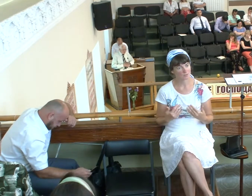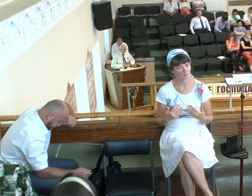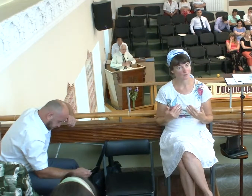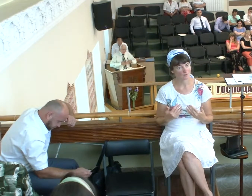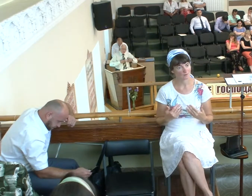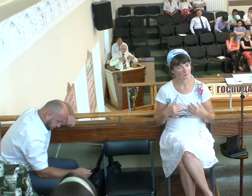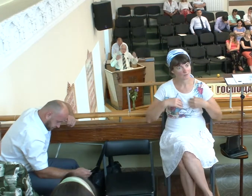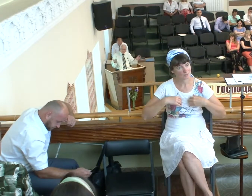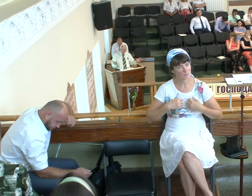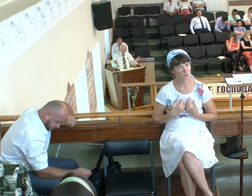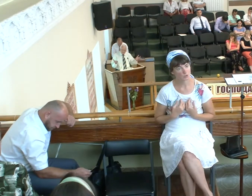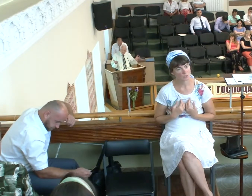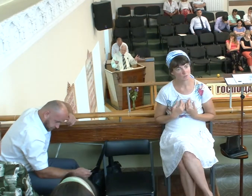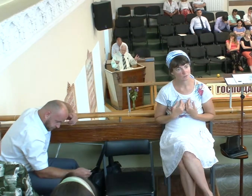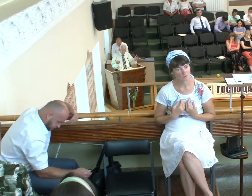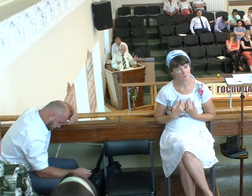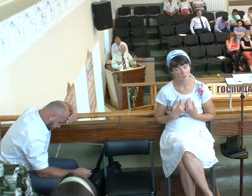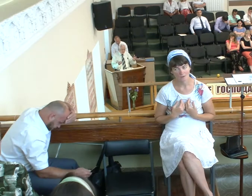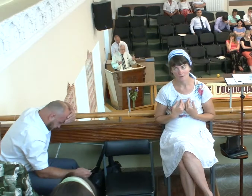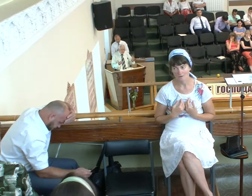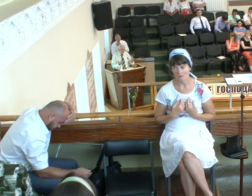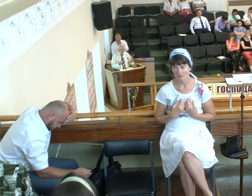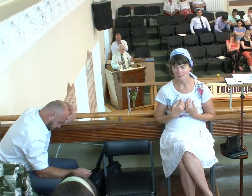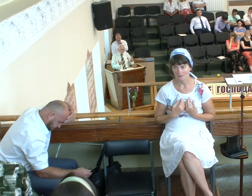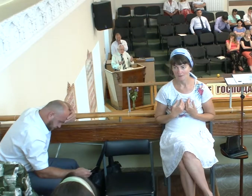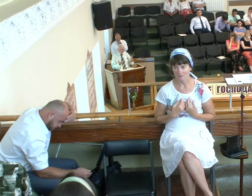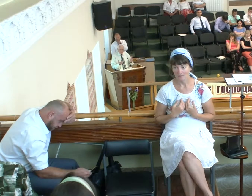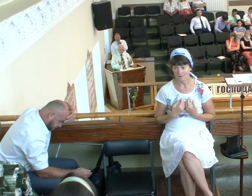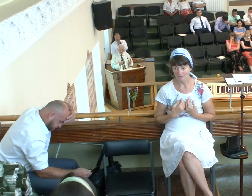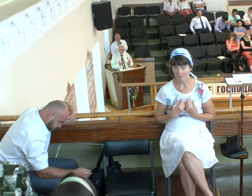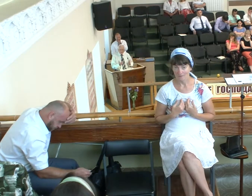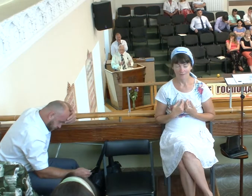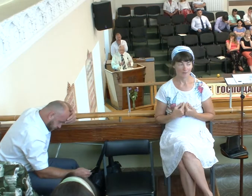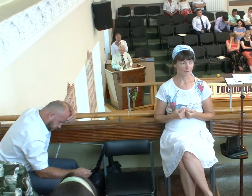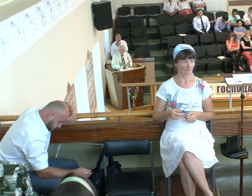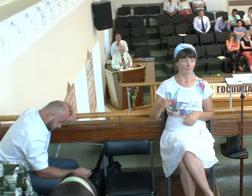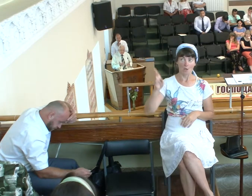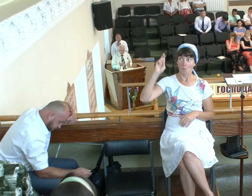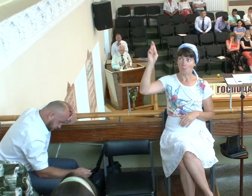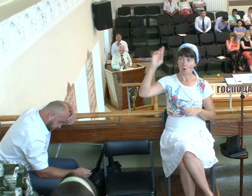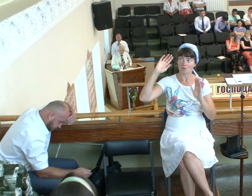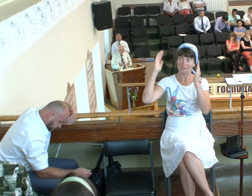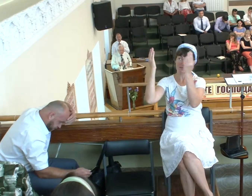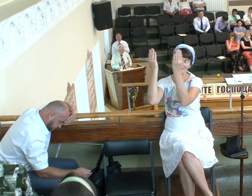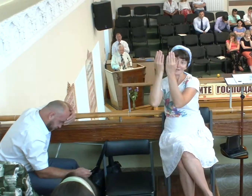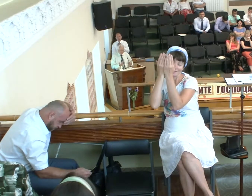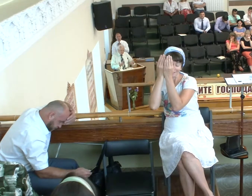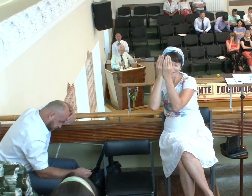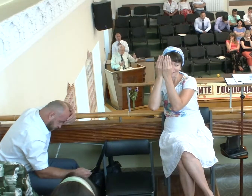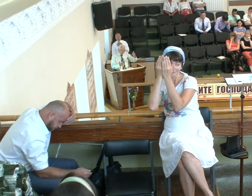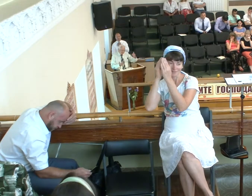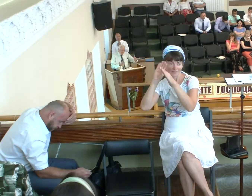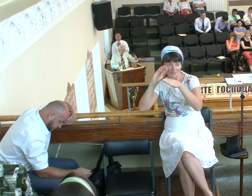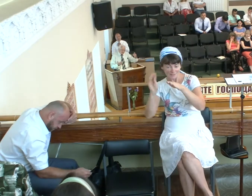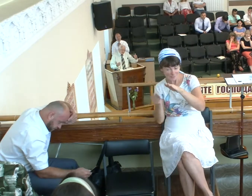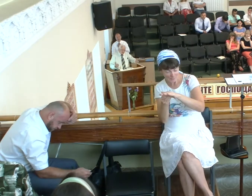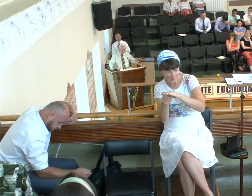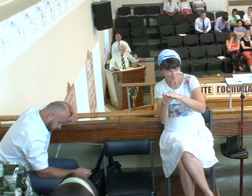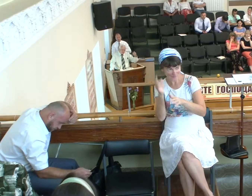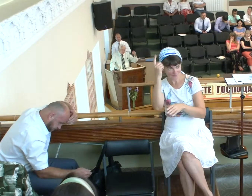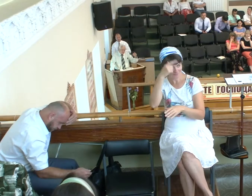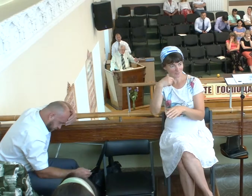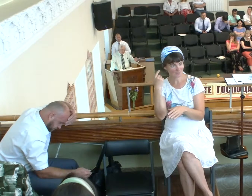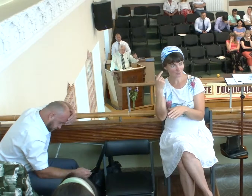что Он его не стало, не потому, что Он потерял интерес к нам или любовь. Он скрывает